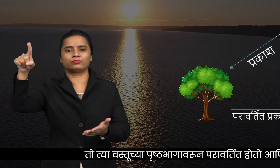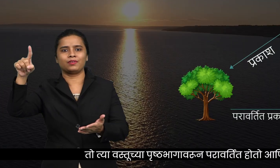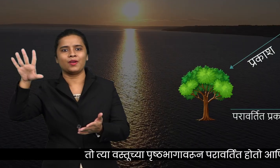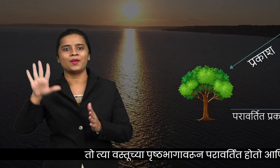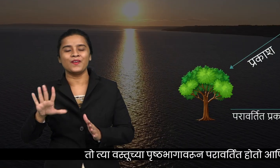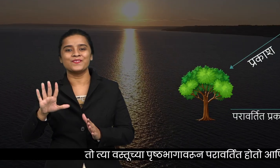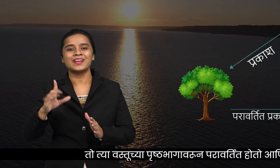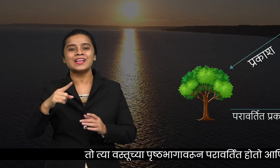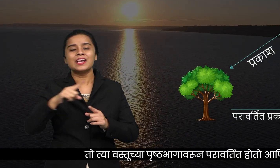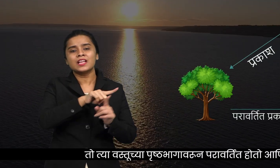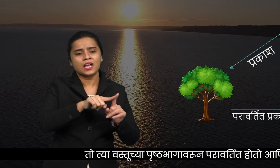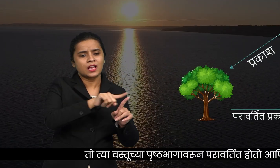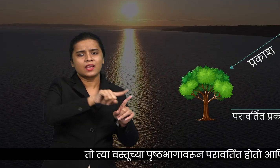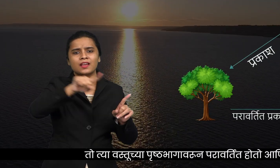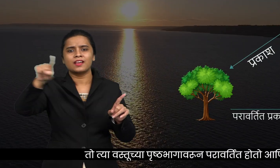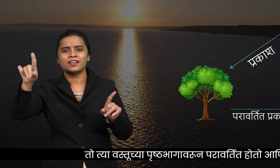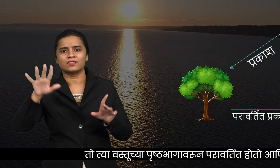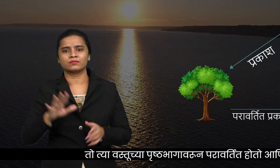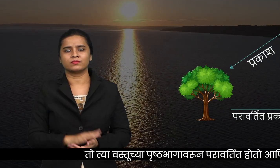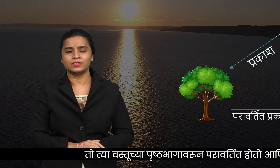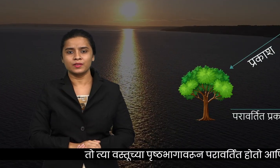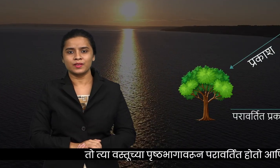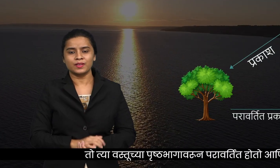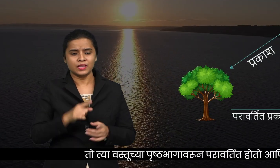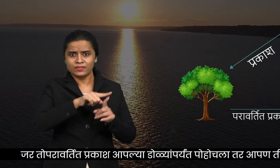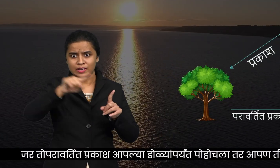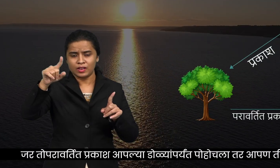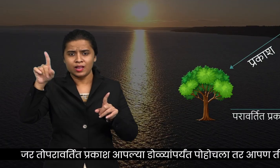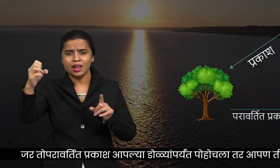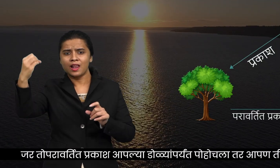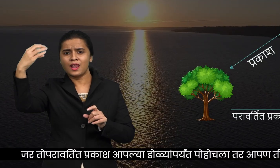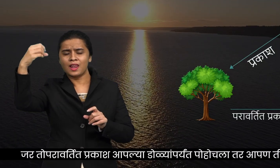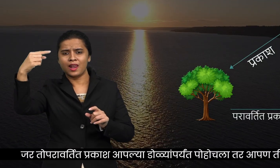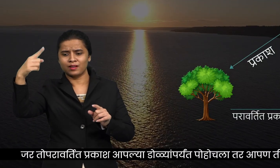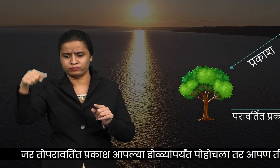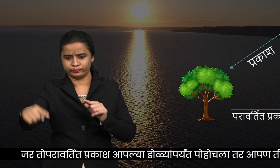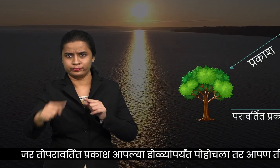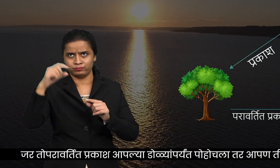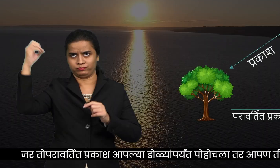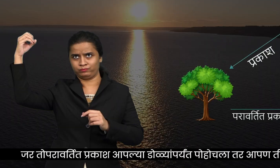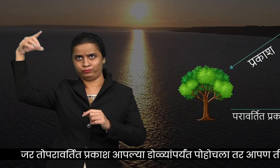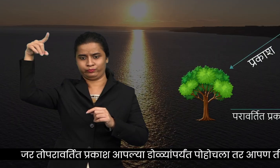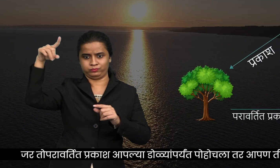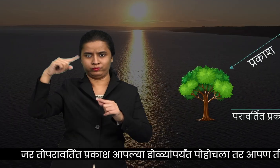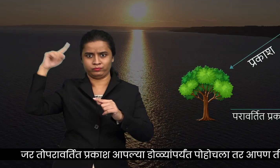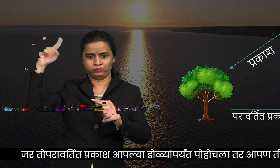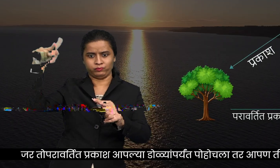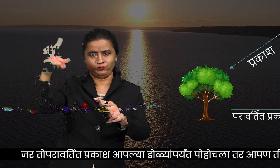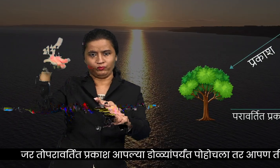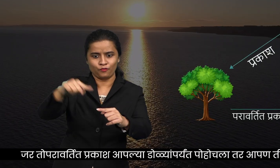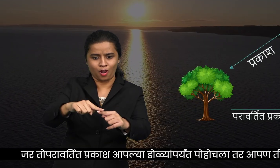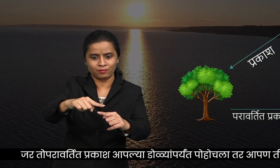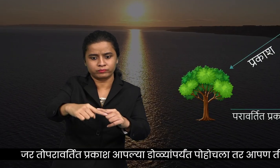वस्तूच्या पृष्ठभागावरून परावर्तित होतो आणि जर तो परिवर्तित प्रकाश